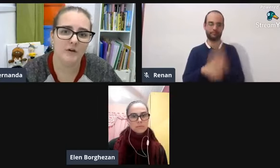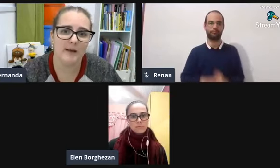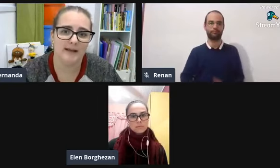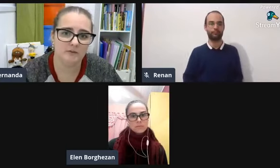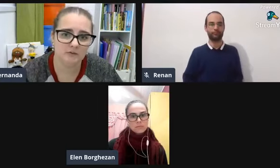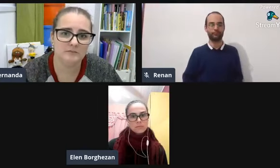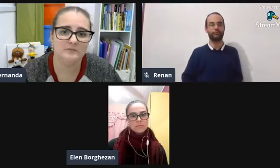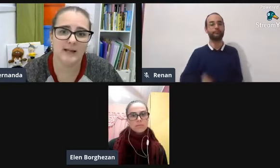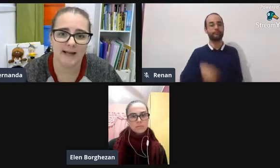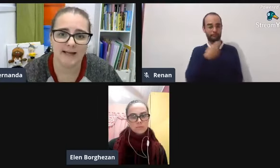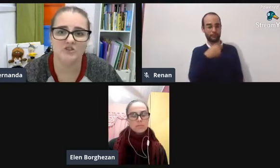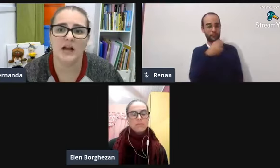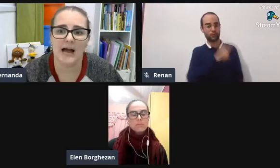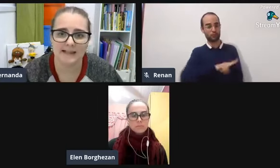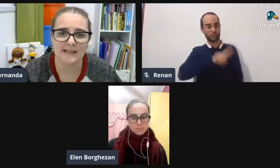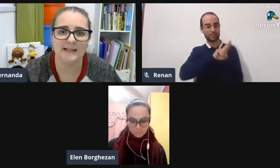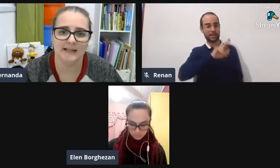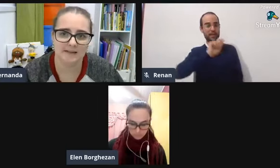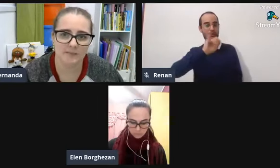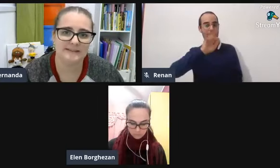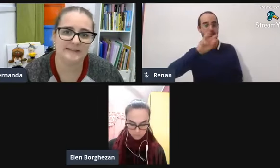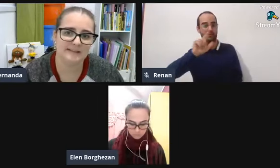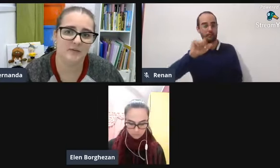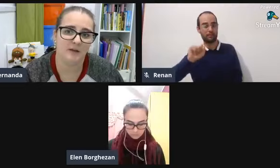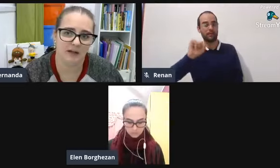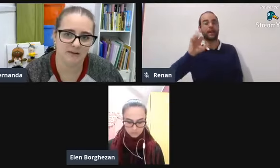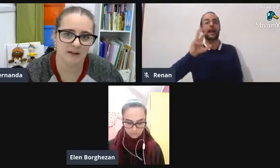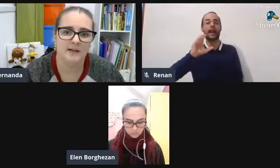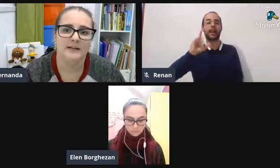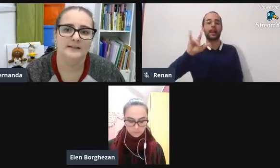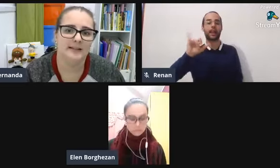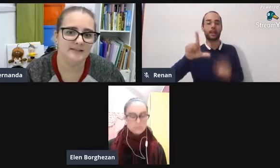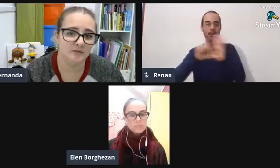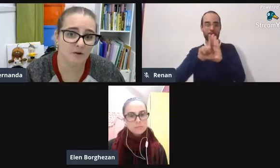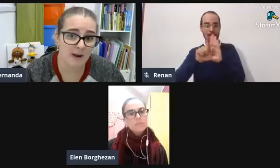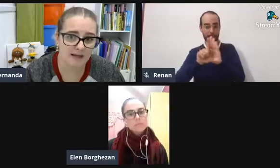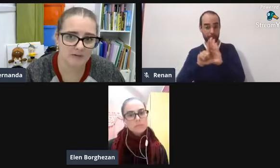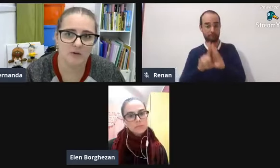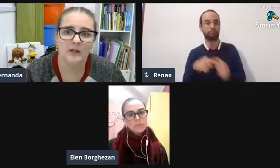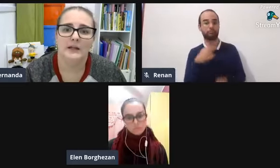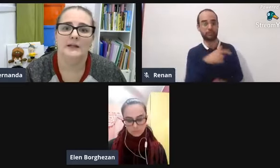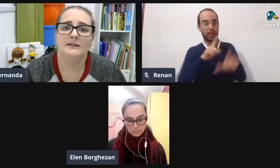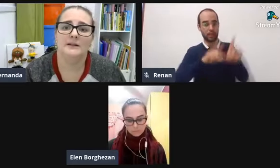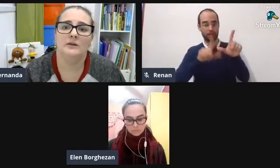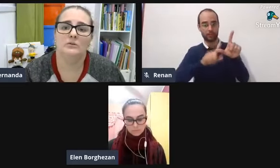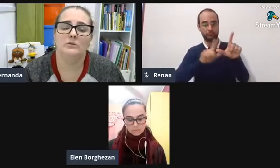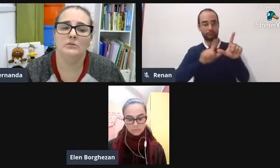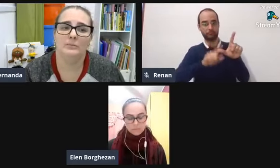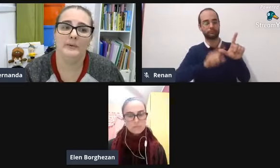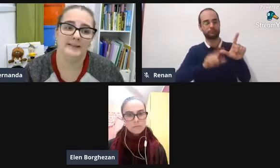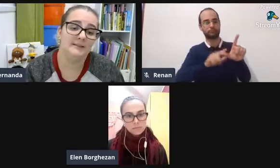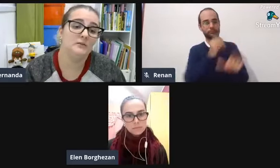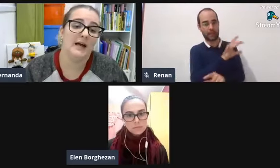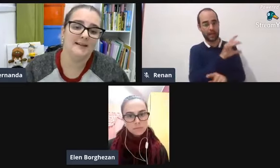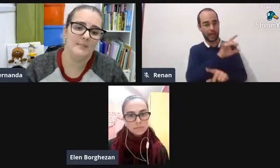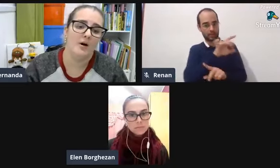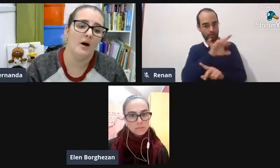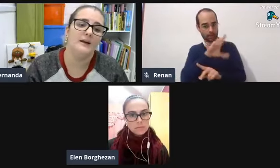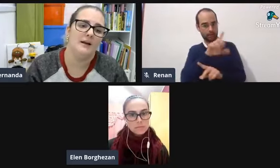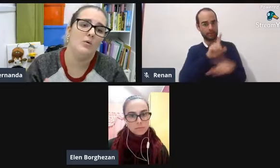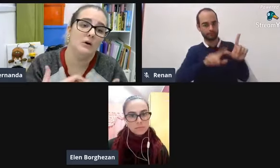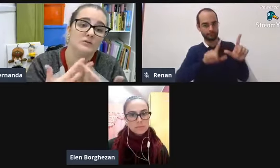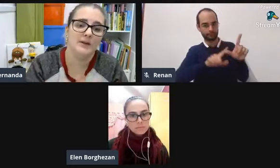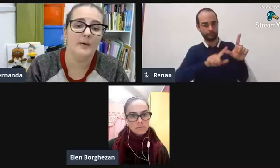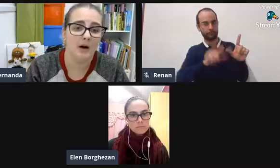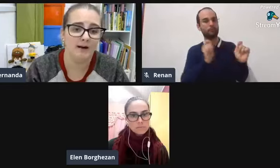o alfabeto, né? De cada letra precisa ser feita nesse formato. Então, pensem a